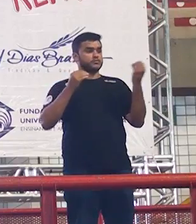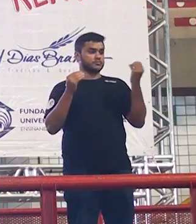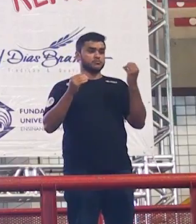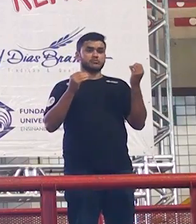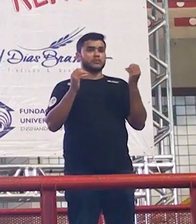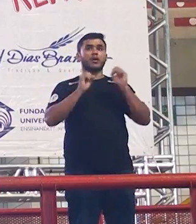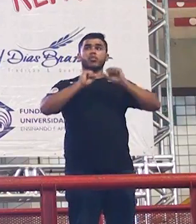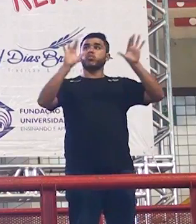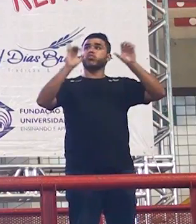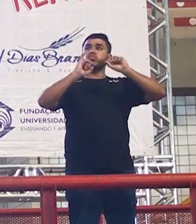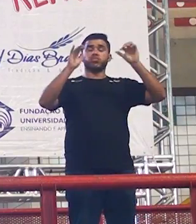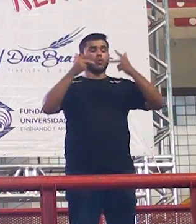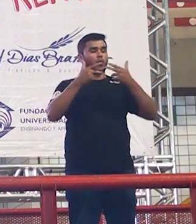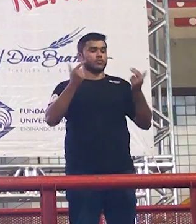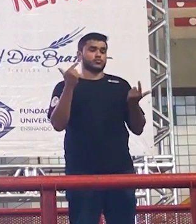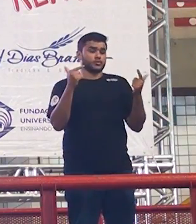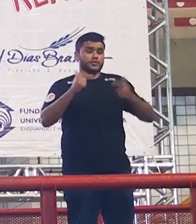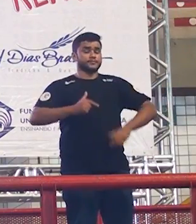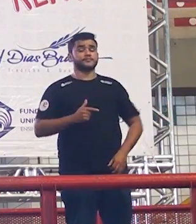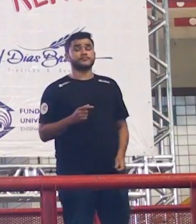Desvantagens da energia eólica: